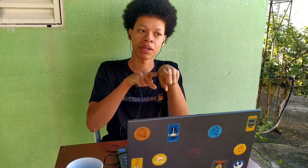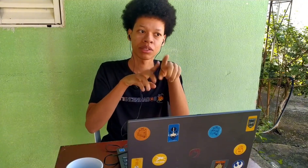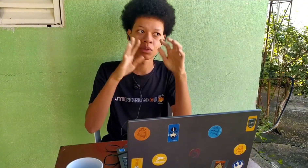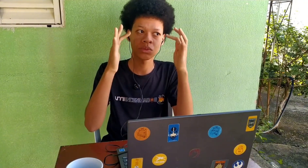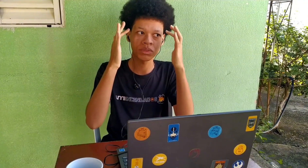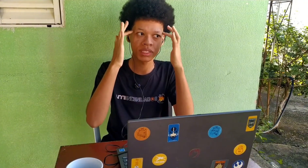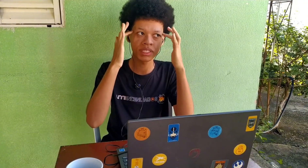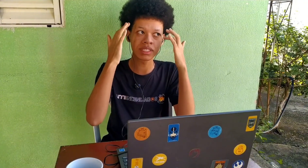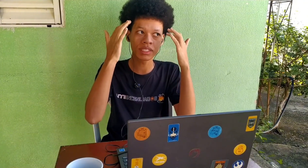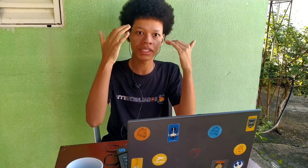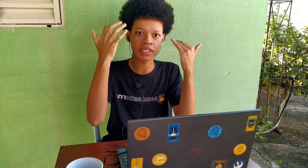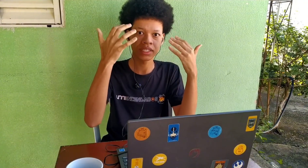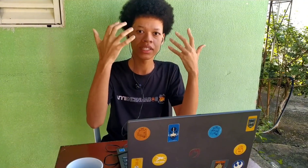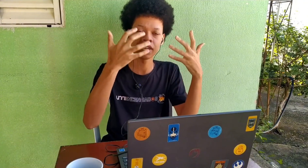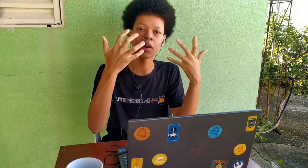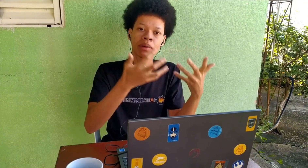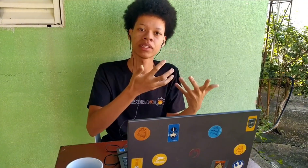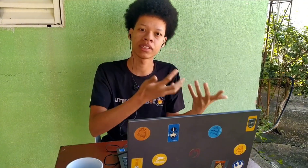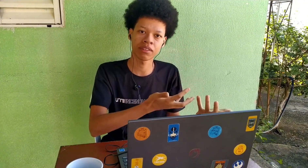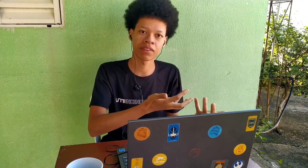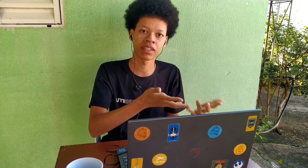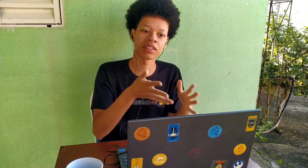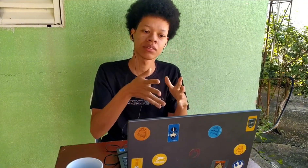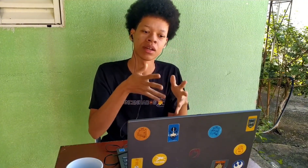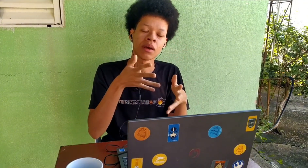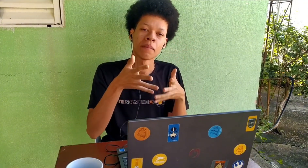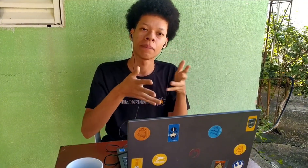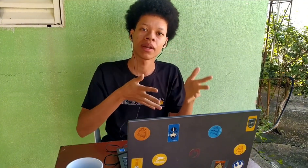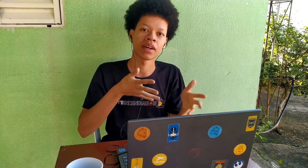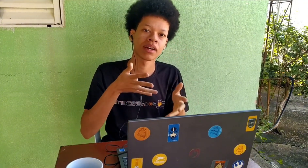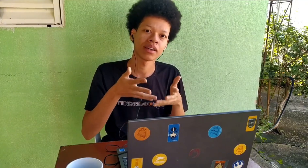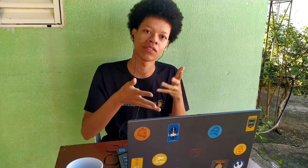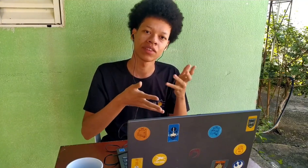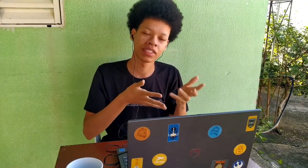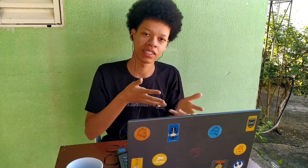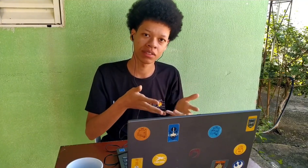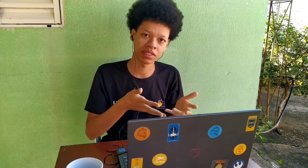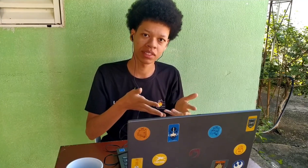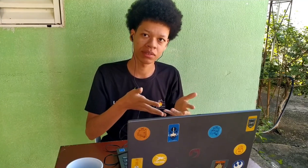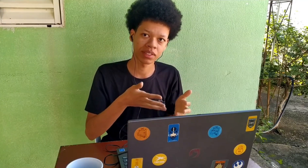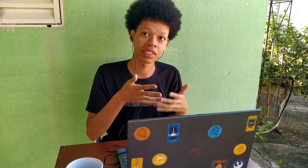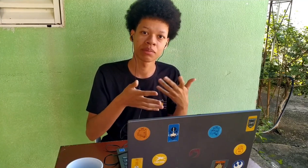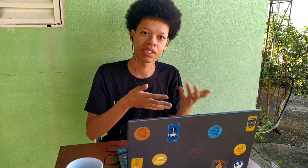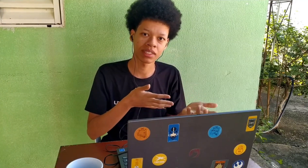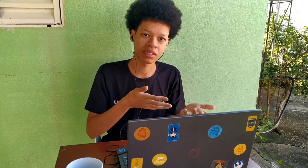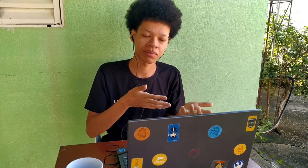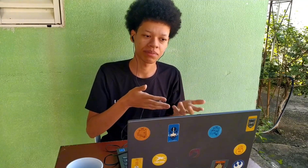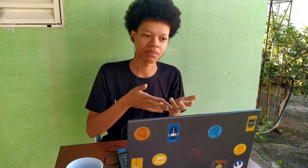que eu consiga entender o que realmente ele tá falando, para fazer a tradução, a interpretação.